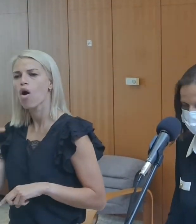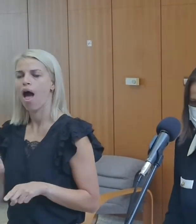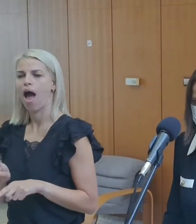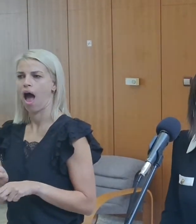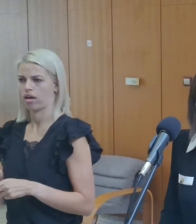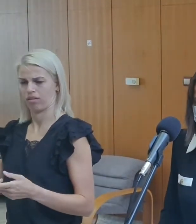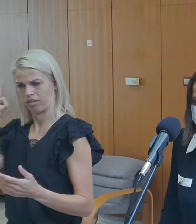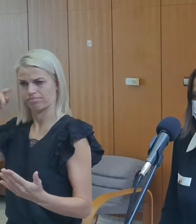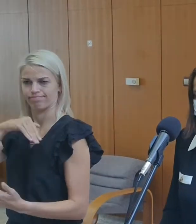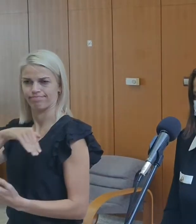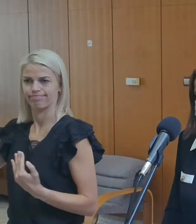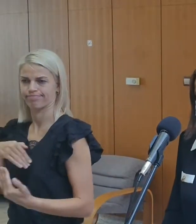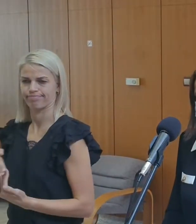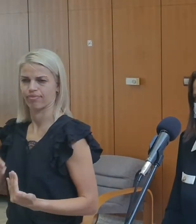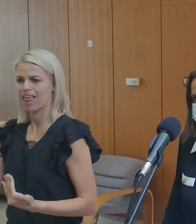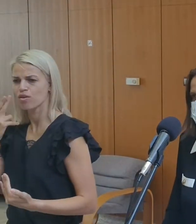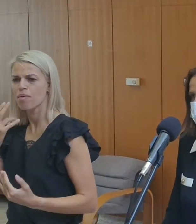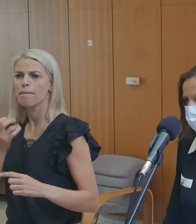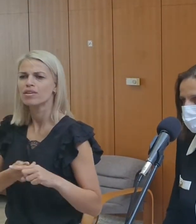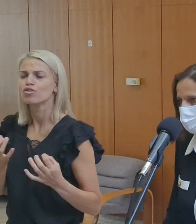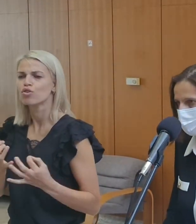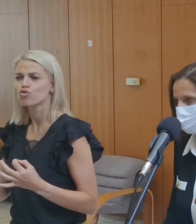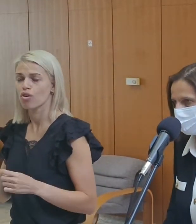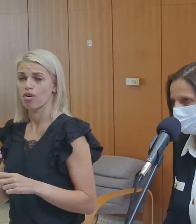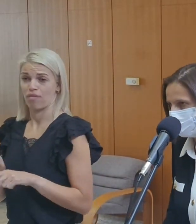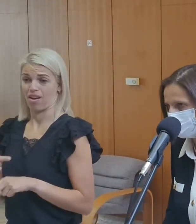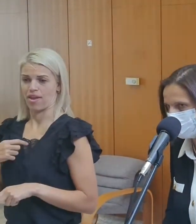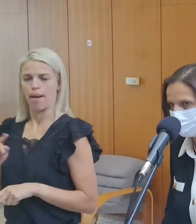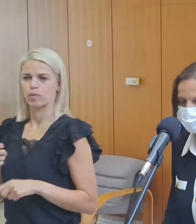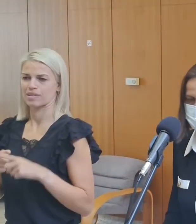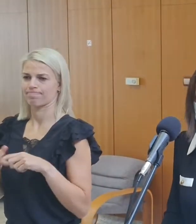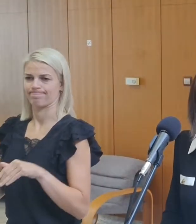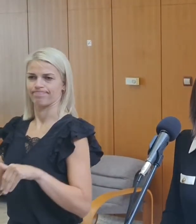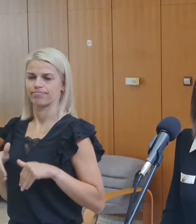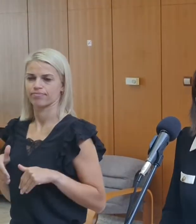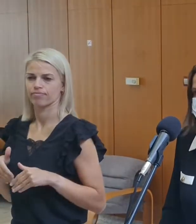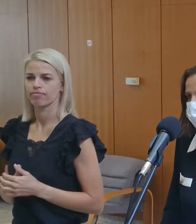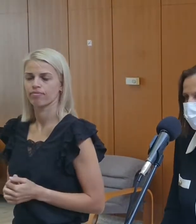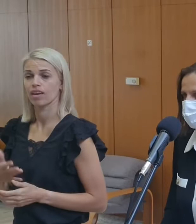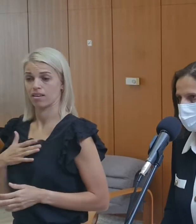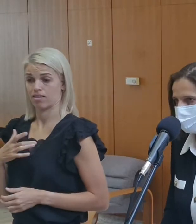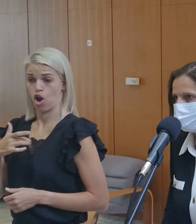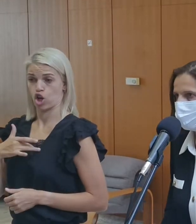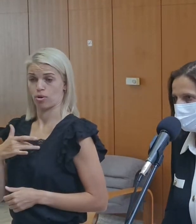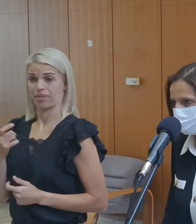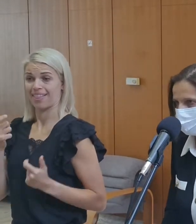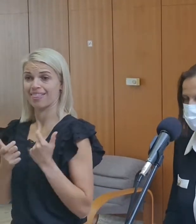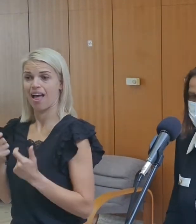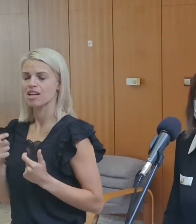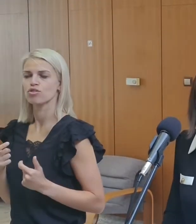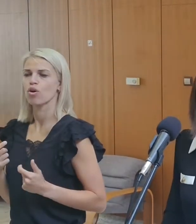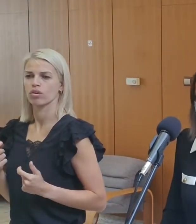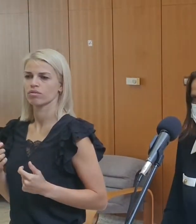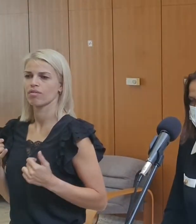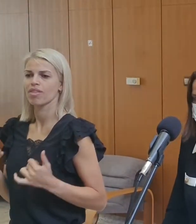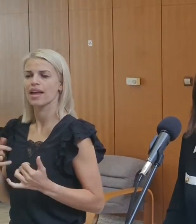vyznať. Preto ja si myslím, že aj ja musím byť v nejakej miere zdržanlivá. Môj osobný názor na vec nie je na mieste,